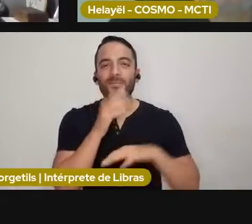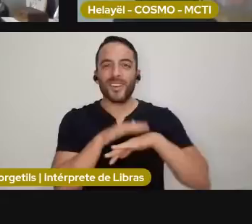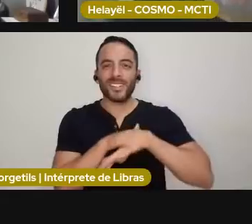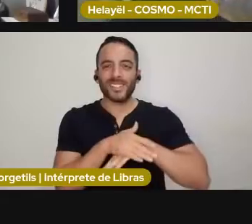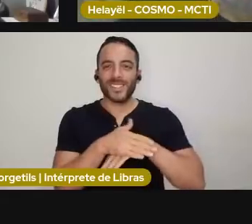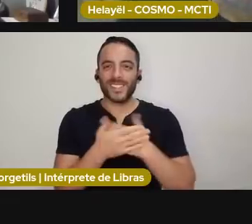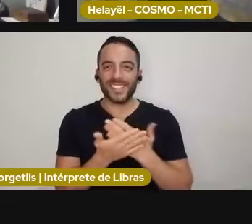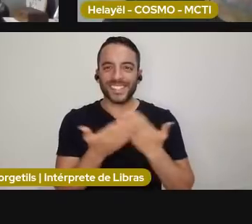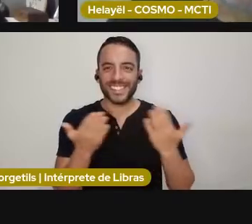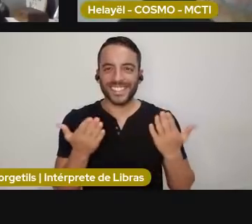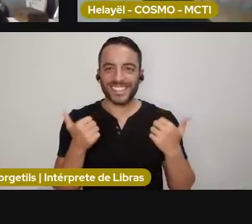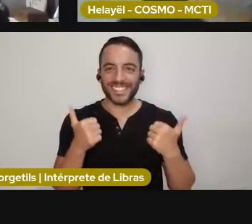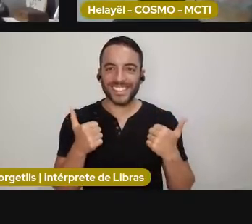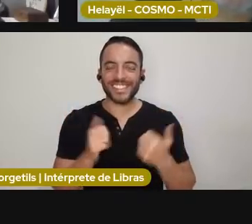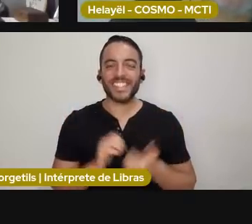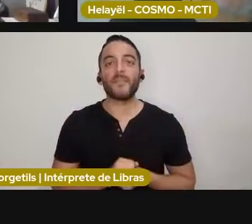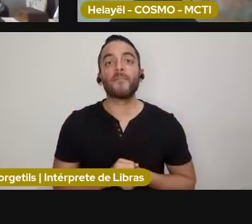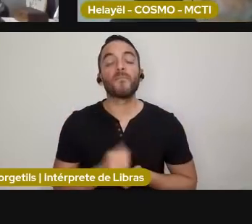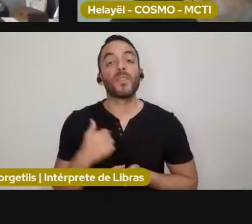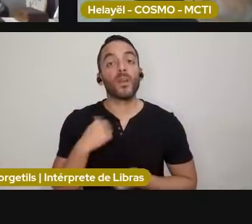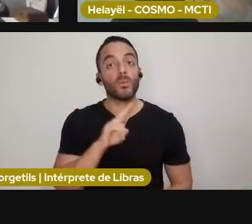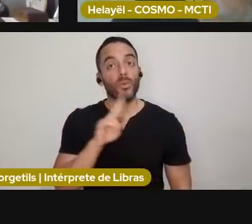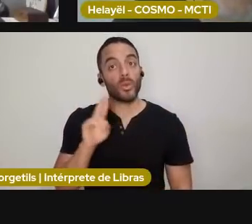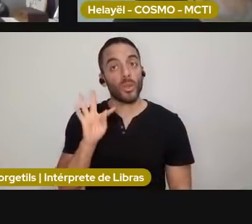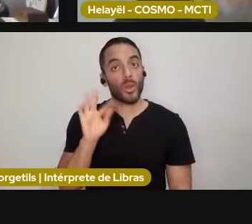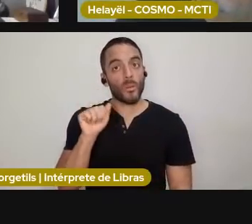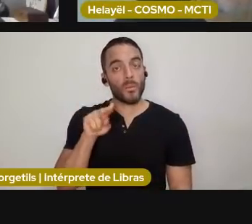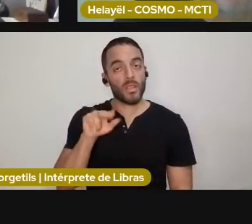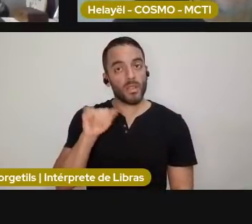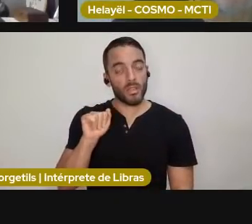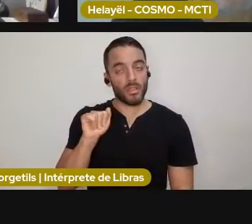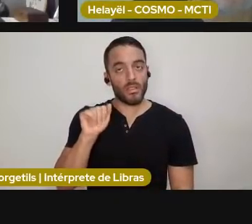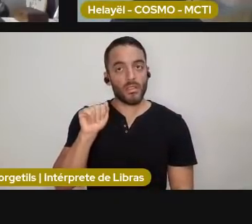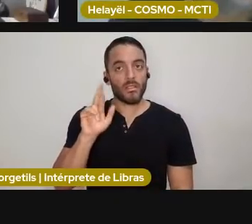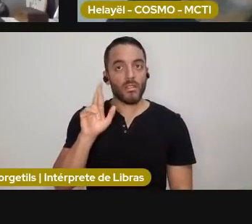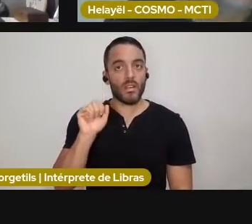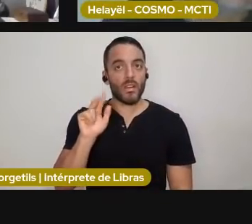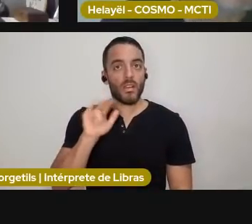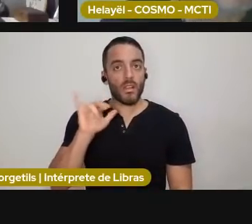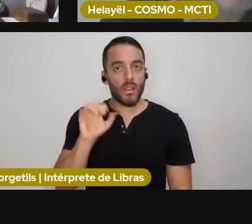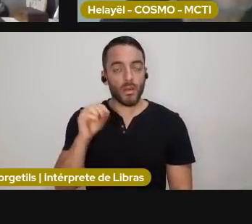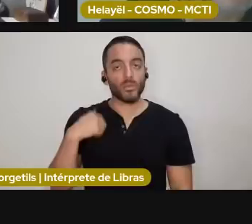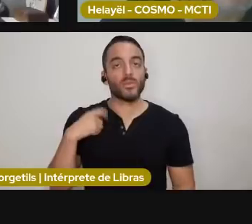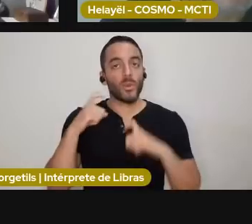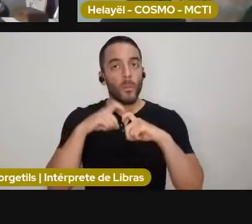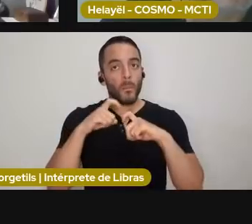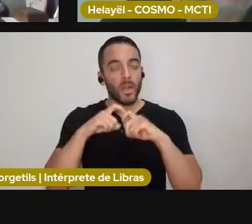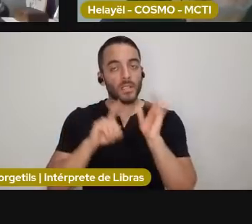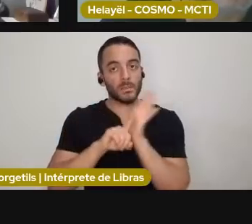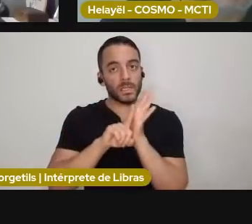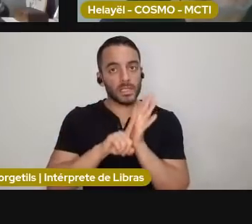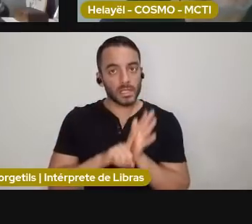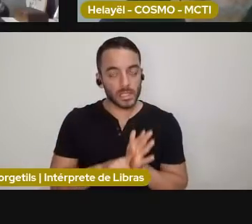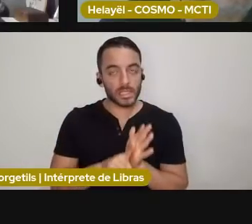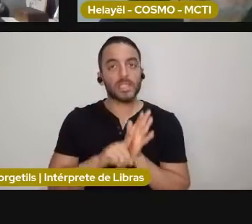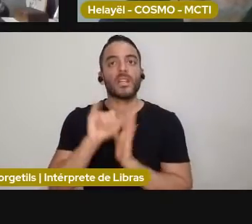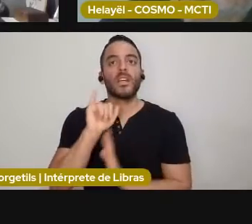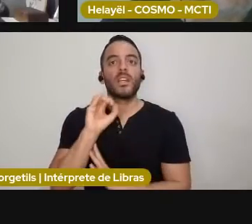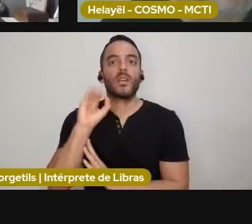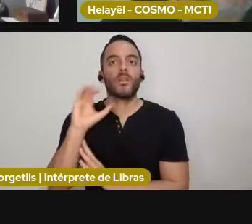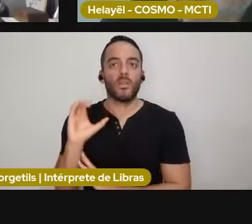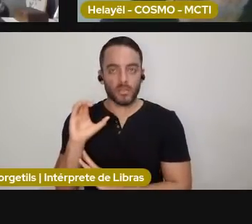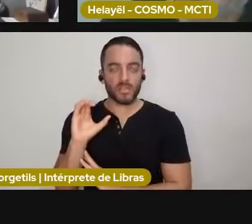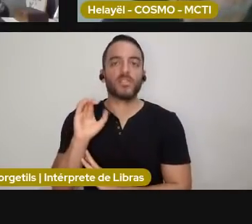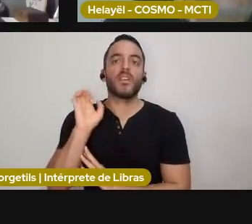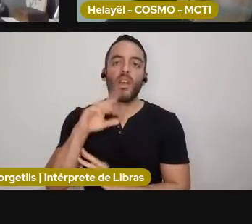Boa noite. Eu me chamo Tânia Araújo Jorge, eu sou médica e pesquisadora do Instituto Oswaldo Cruz, da Fundação